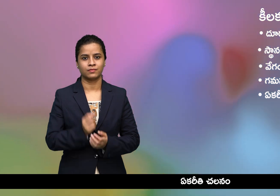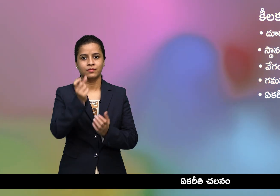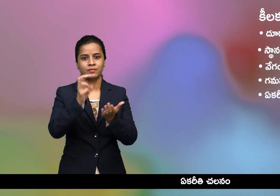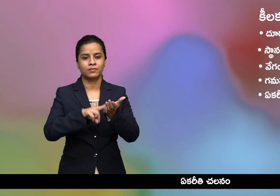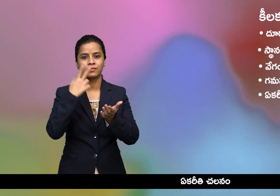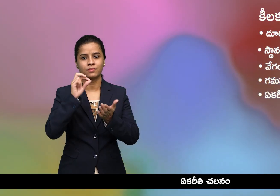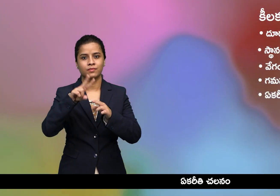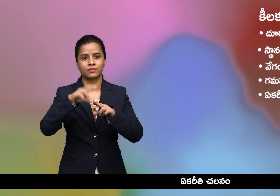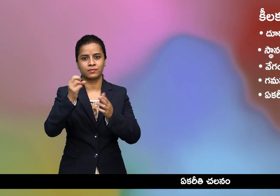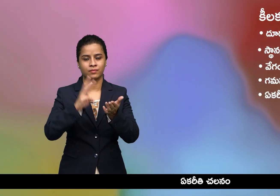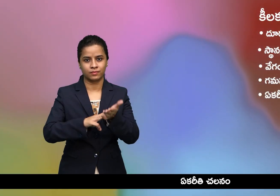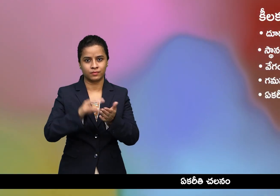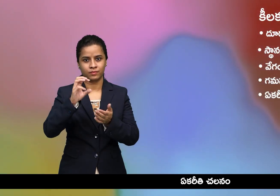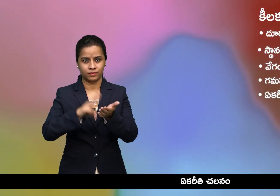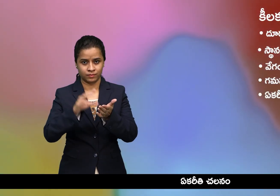ఏకరీతి చలనం,